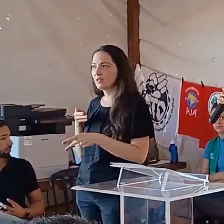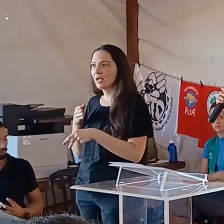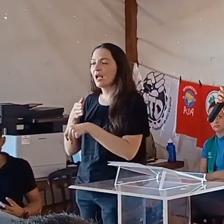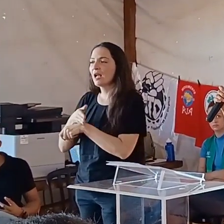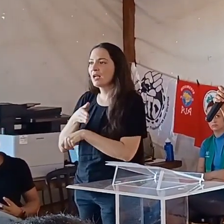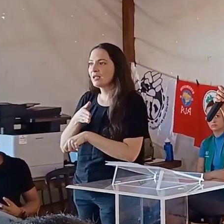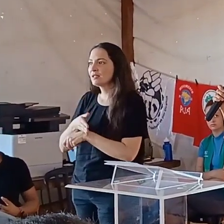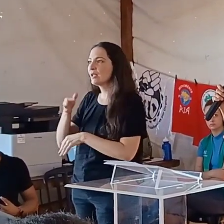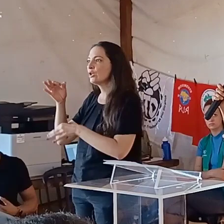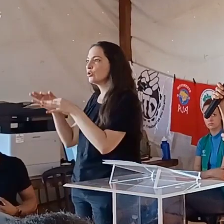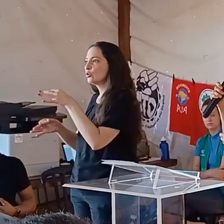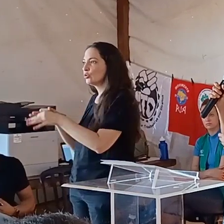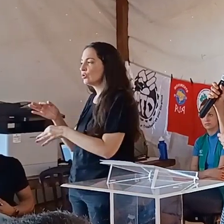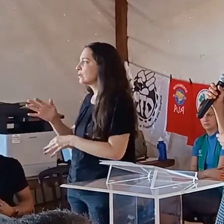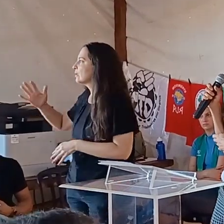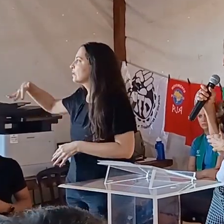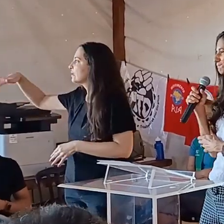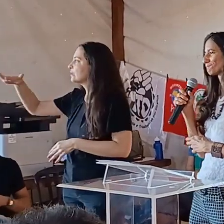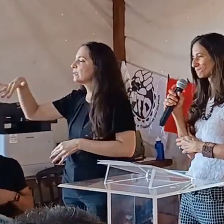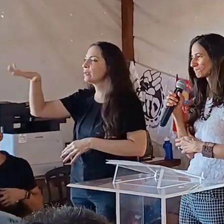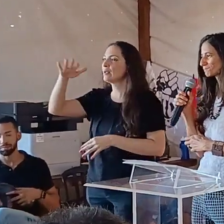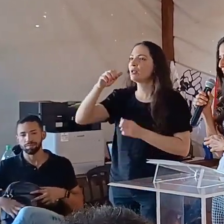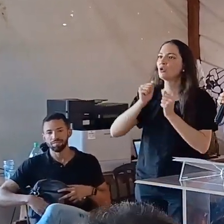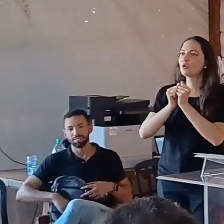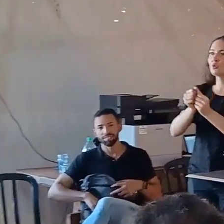a Defensoria Pública. Isso.